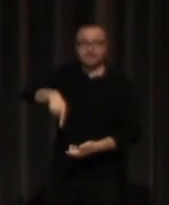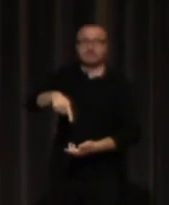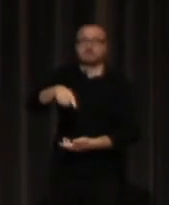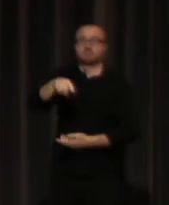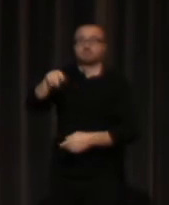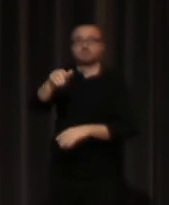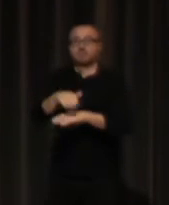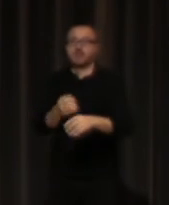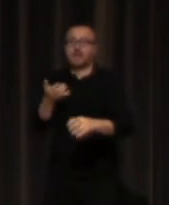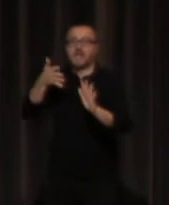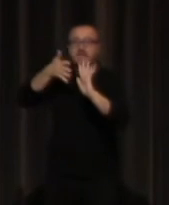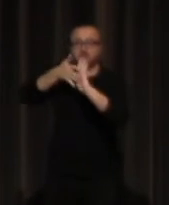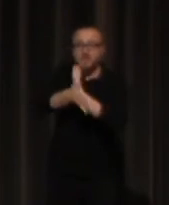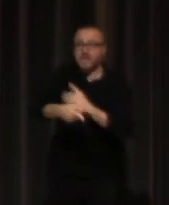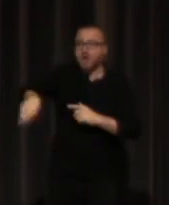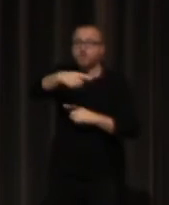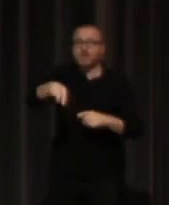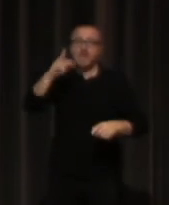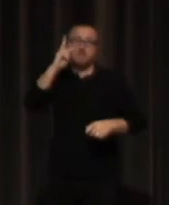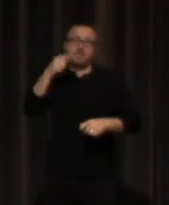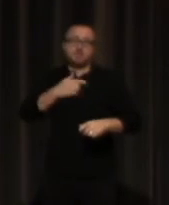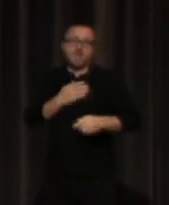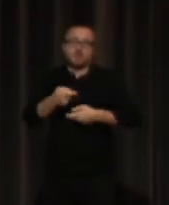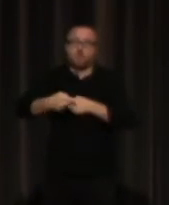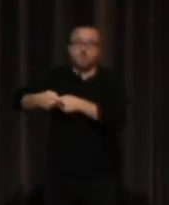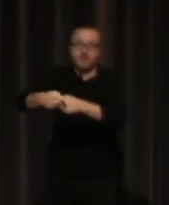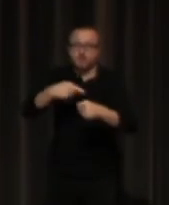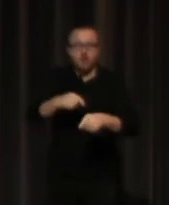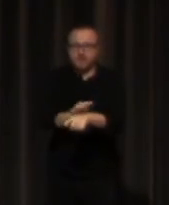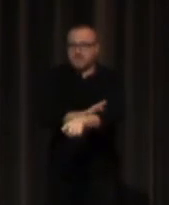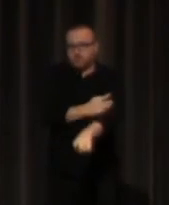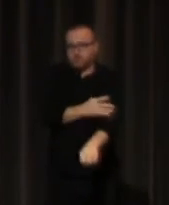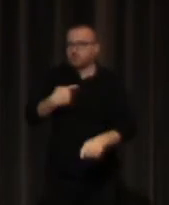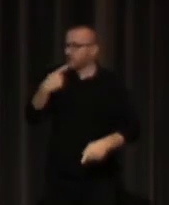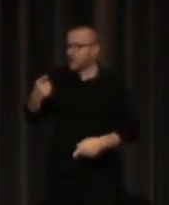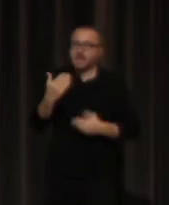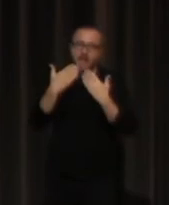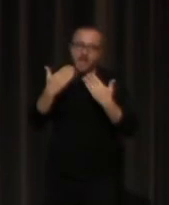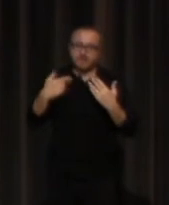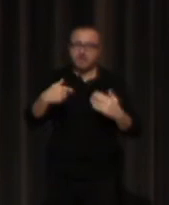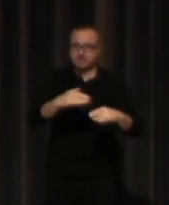fent i aprendre llengües, la veritat és que fa molta il·lusió, així que agraeixo molt la invitació.